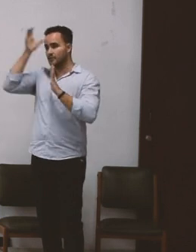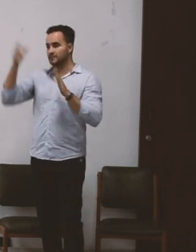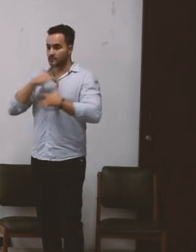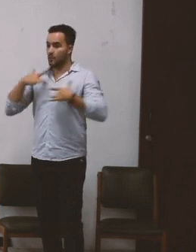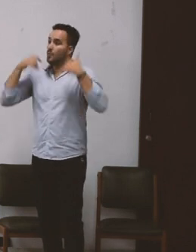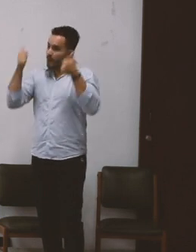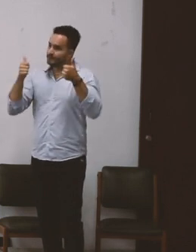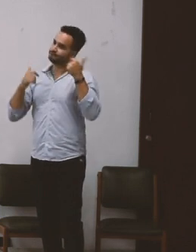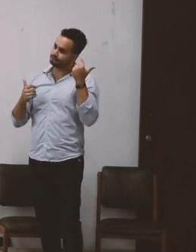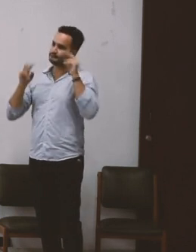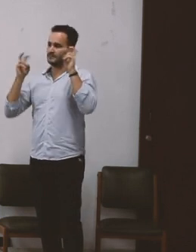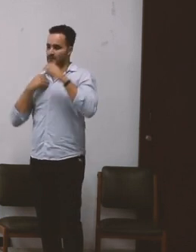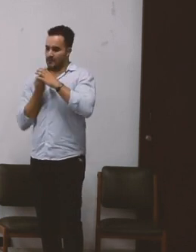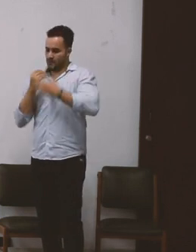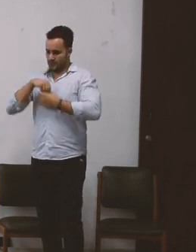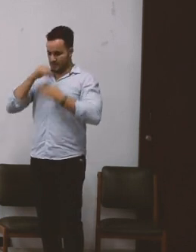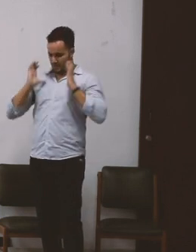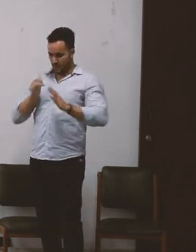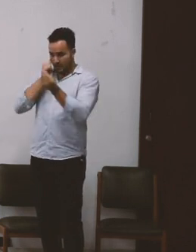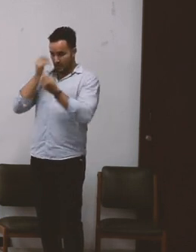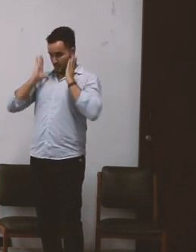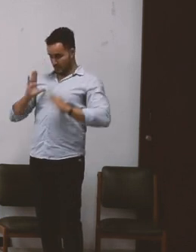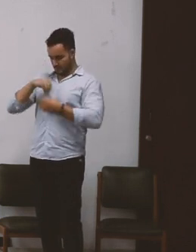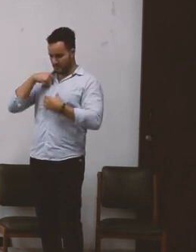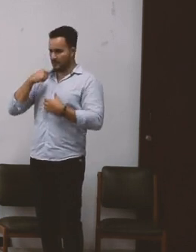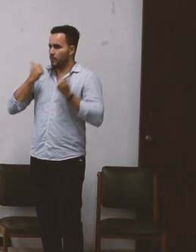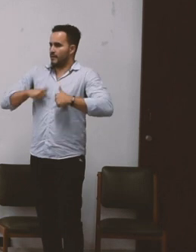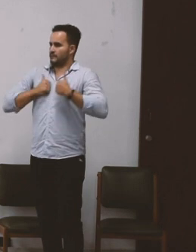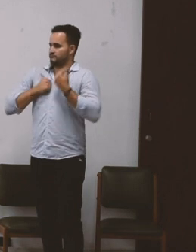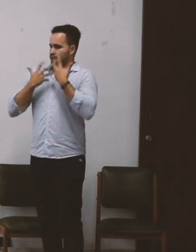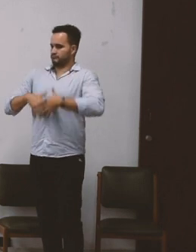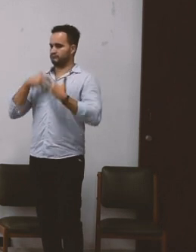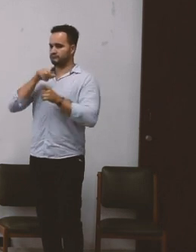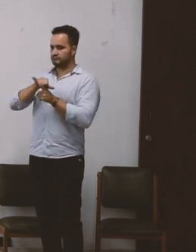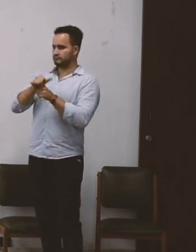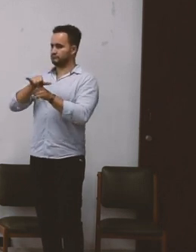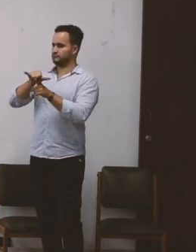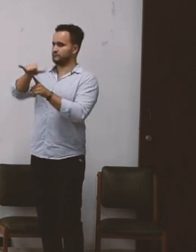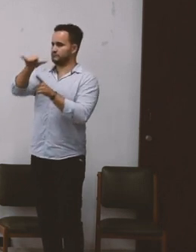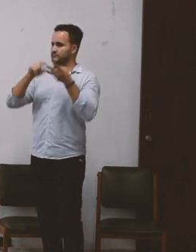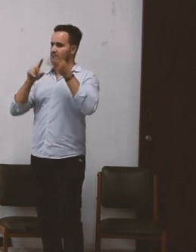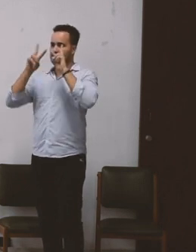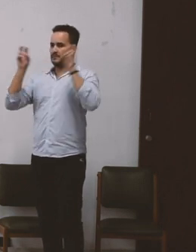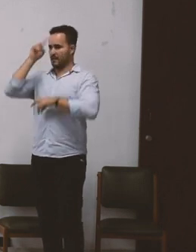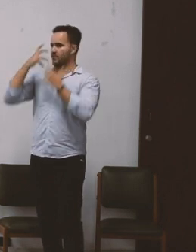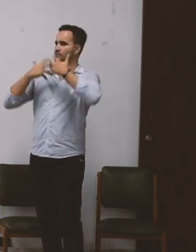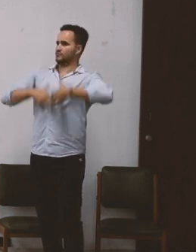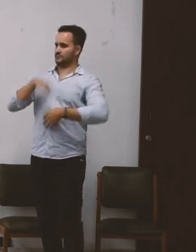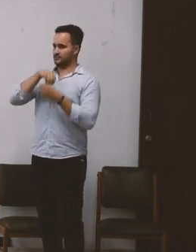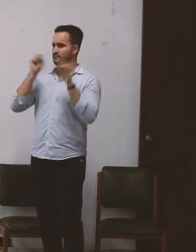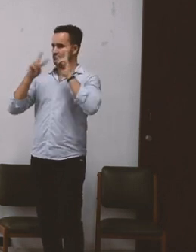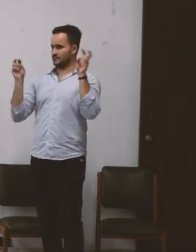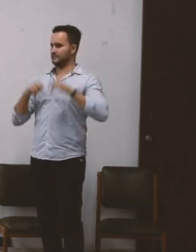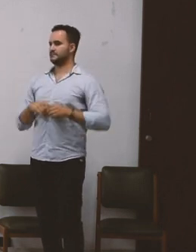virtud biológica interior y solitaria de un organismo autosuficiente, equilibrado y funcional. Por el